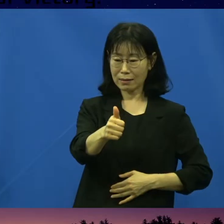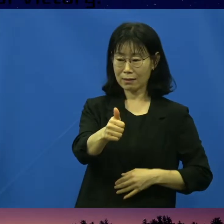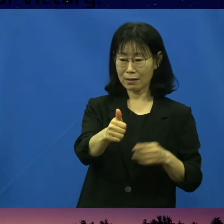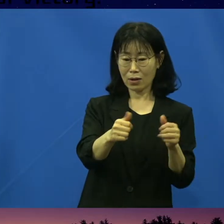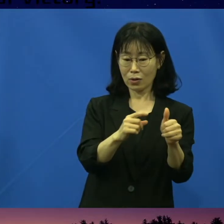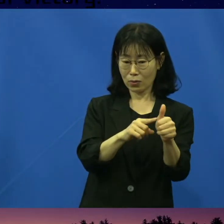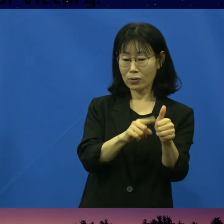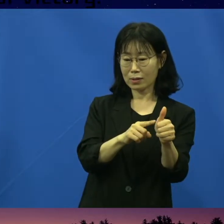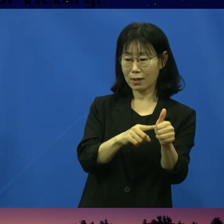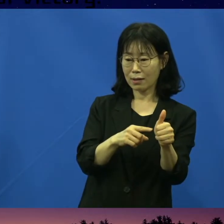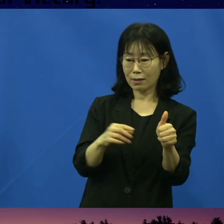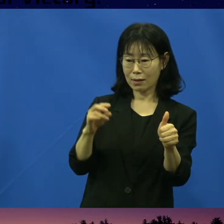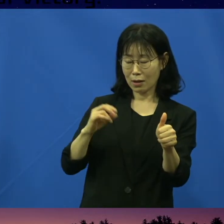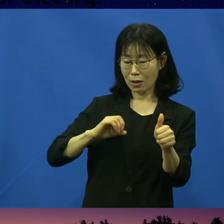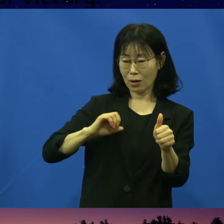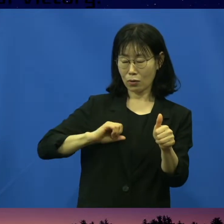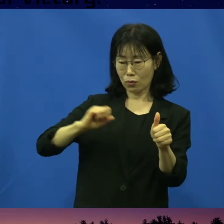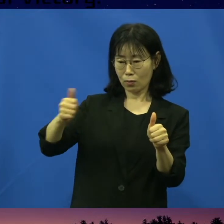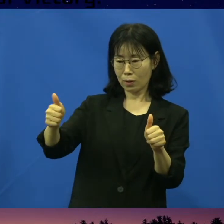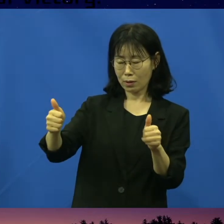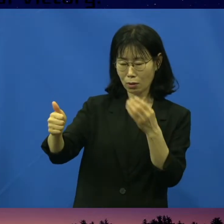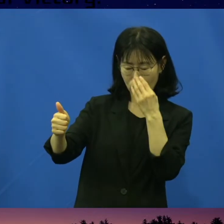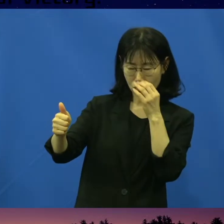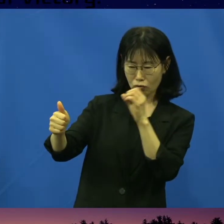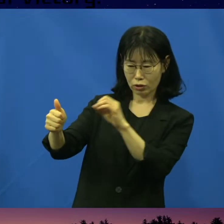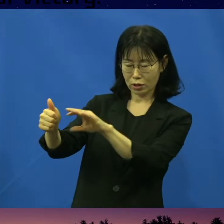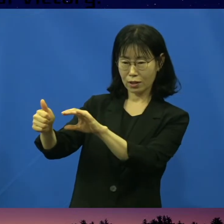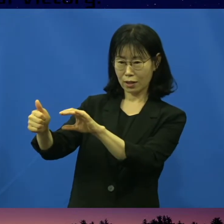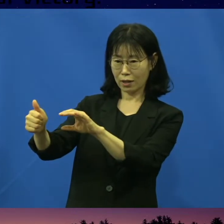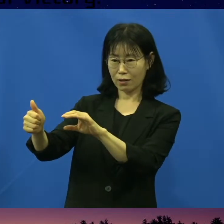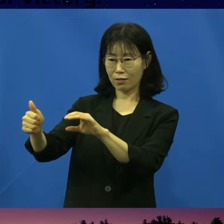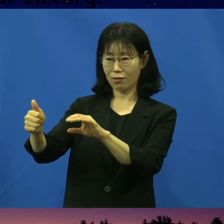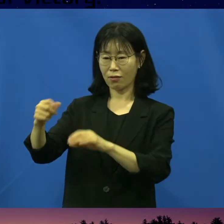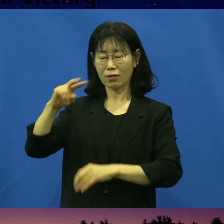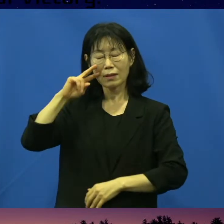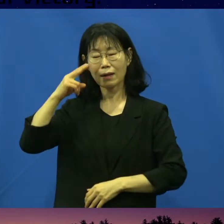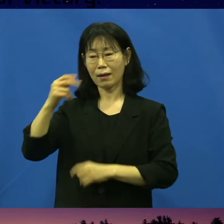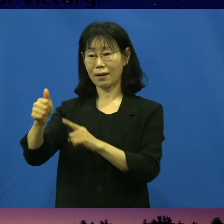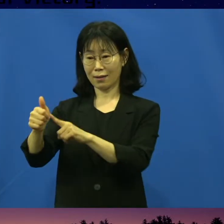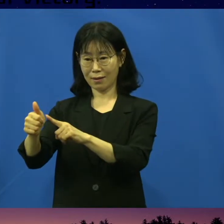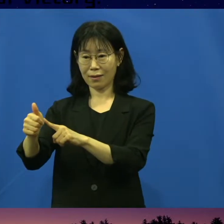이렇게 겸손이 뭔지를 뭐 배워본 적이 없어요.